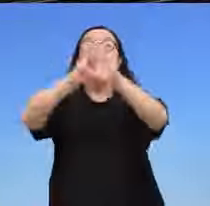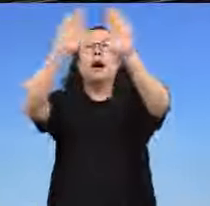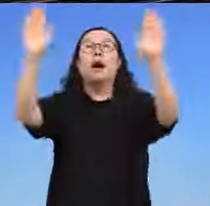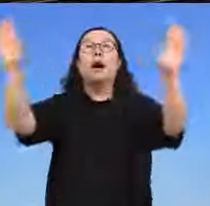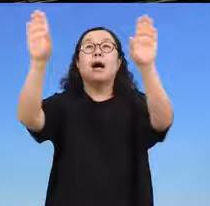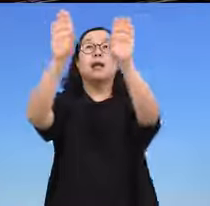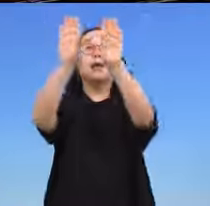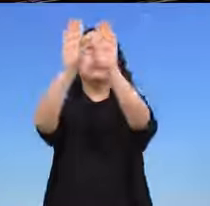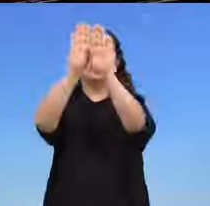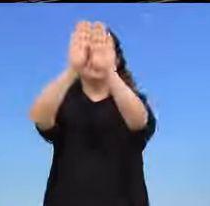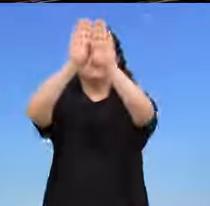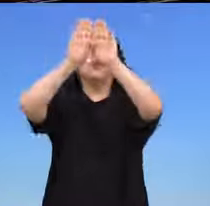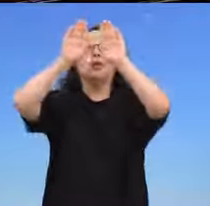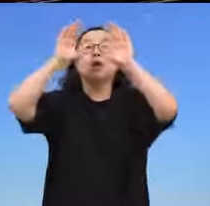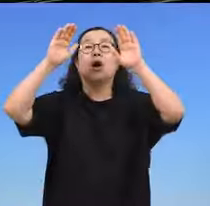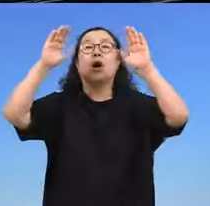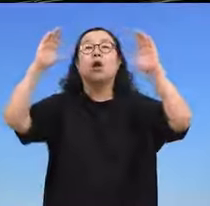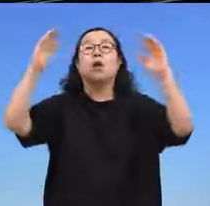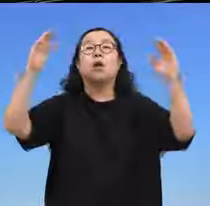하늘 문이 열리고